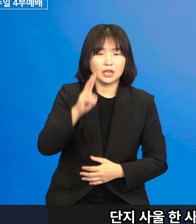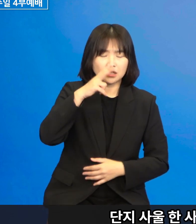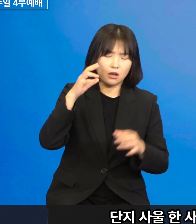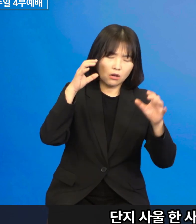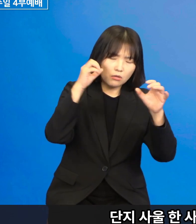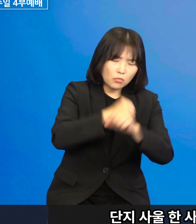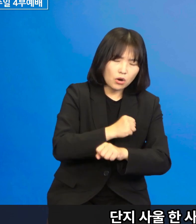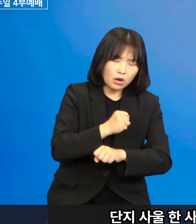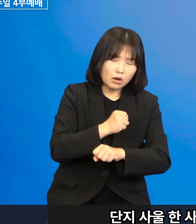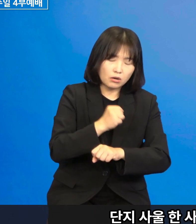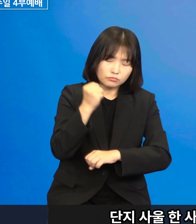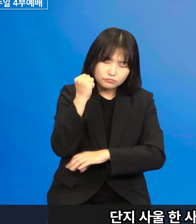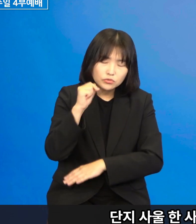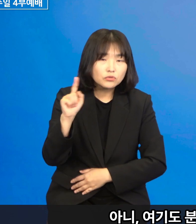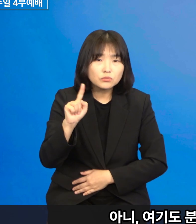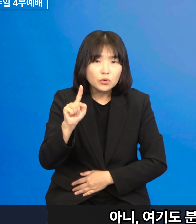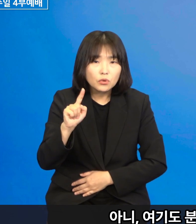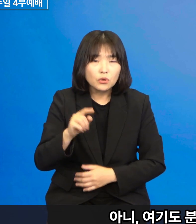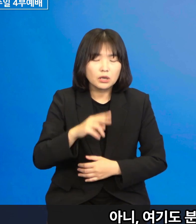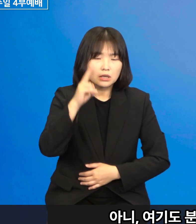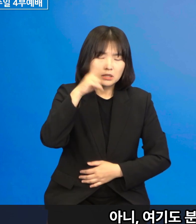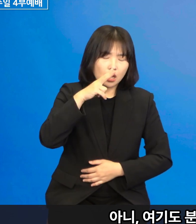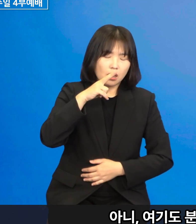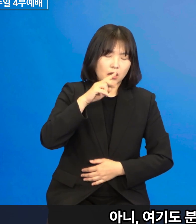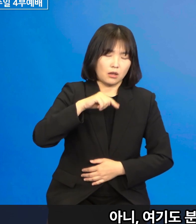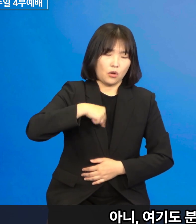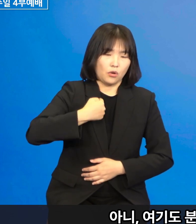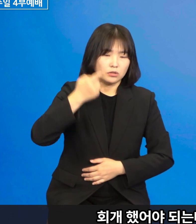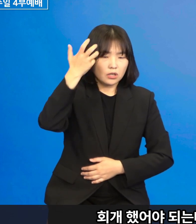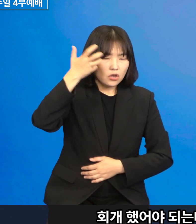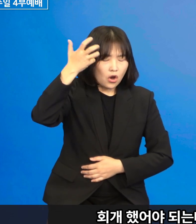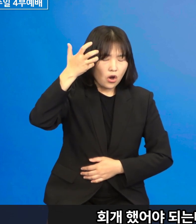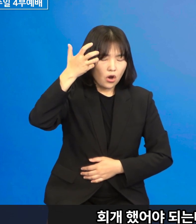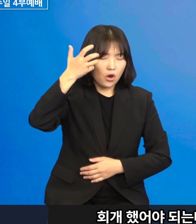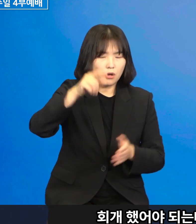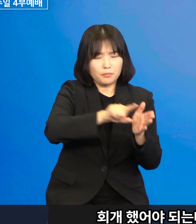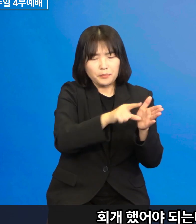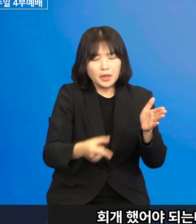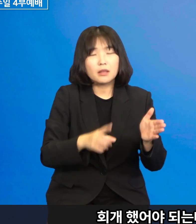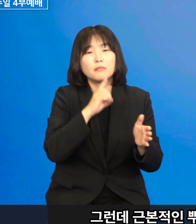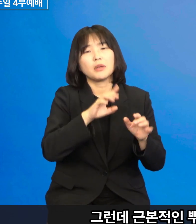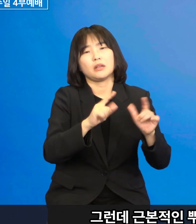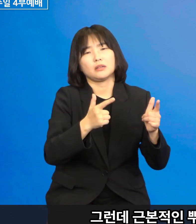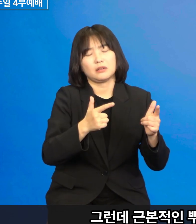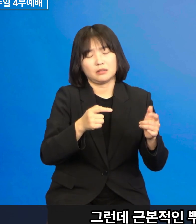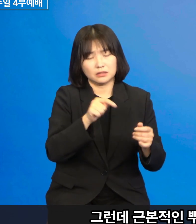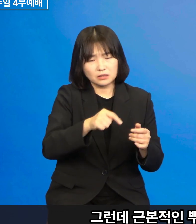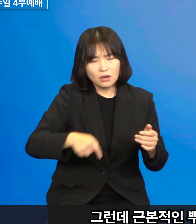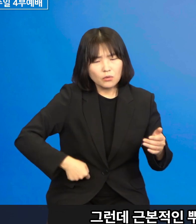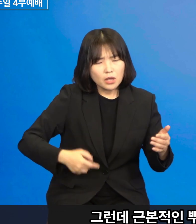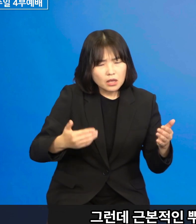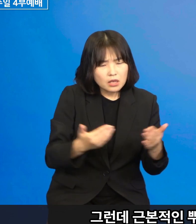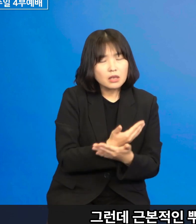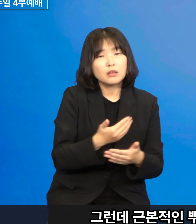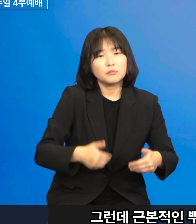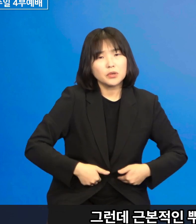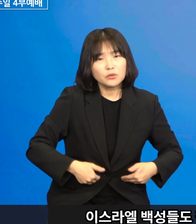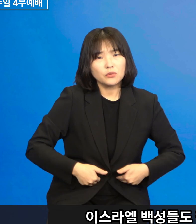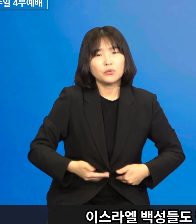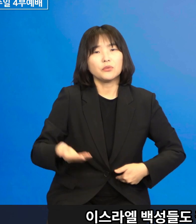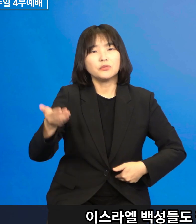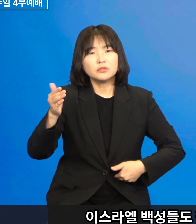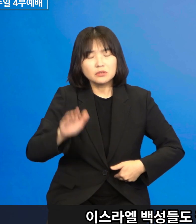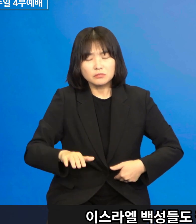단지 사울 한 사람의 영적인 타락만이 아니, 여기도 분명히 문제가 있습니다. 회개했어야 되는데 회개를 하지 않았어요. 그런데 근본적인 뿌리는 또 어디에